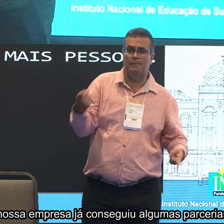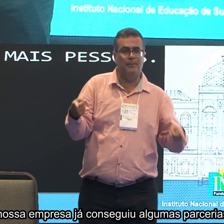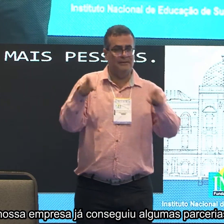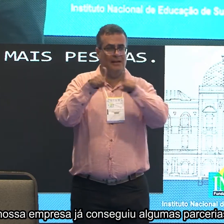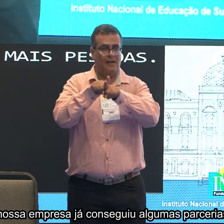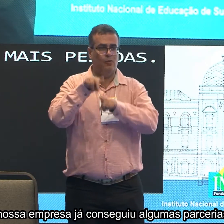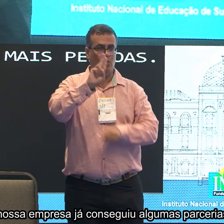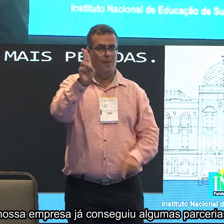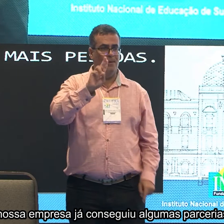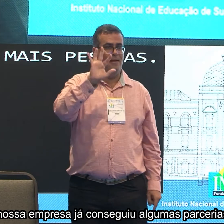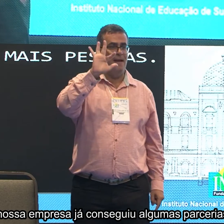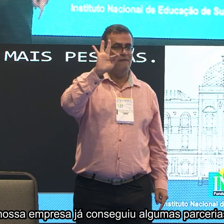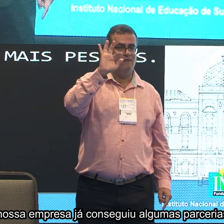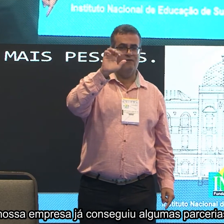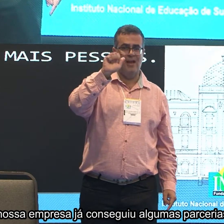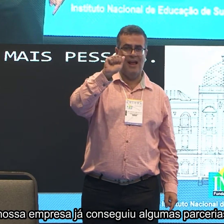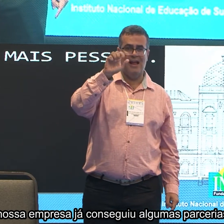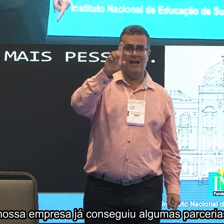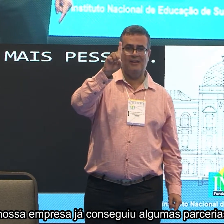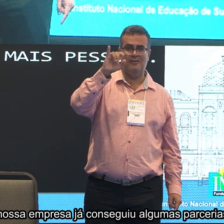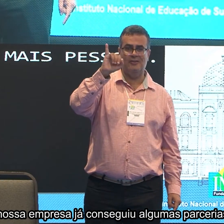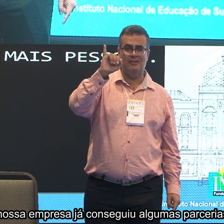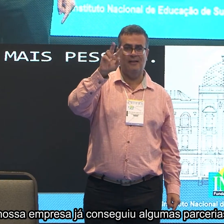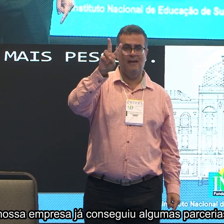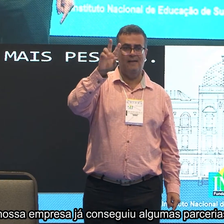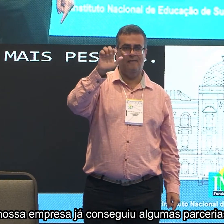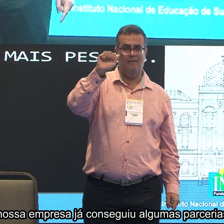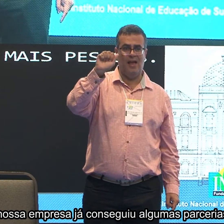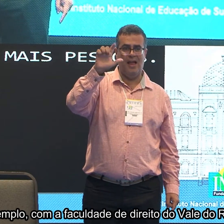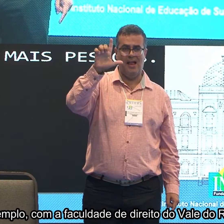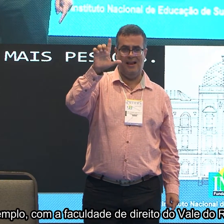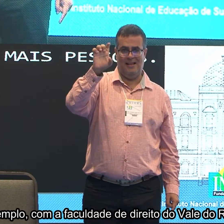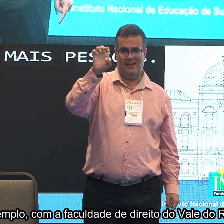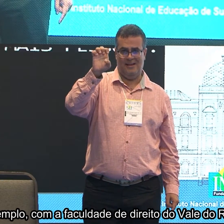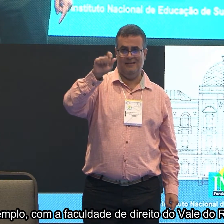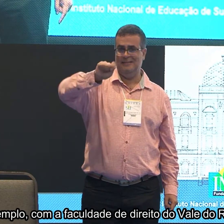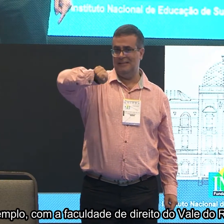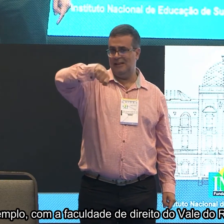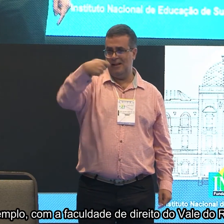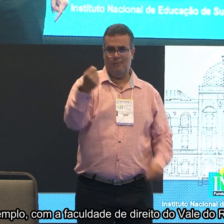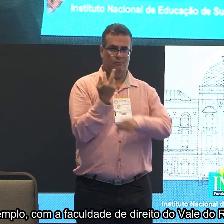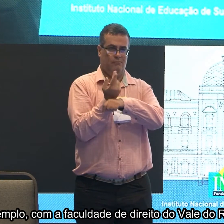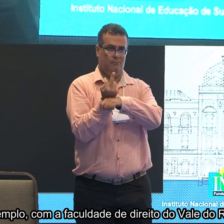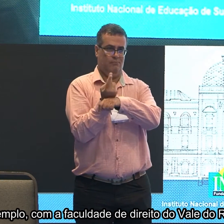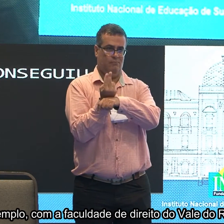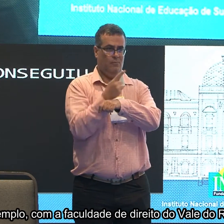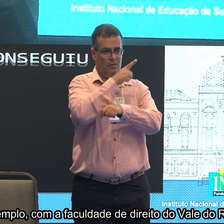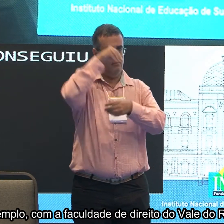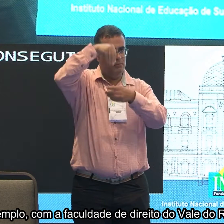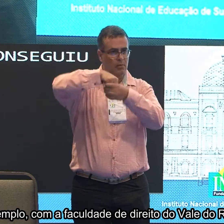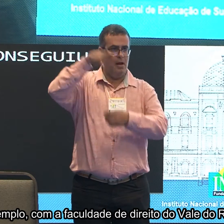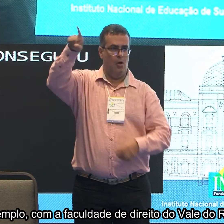Nossa empresa já conseguiu algumas parcerias, por exemplo, com a Faculdade de Direito do Vale do Rio